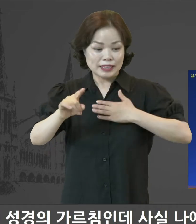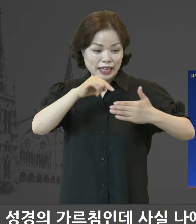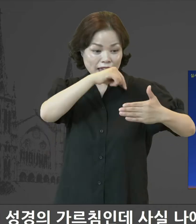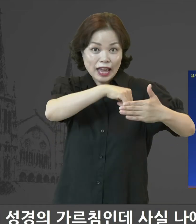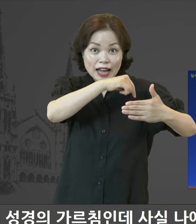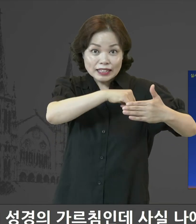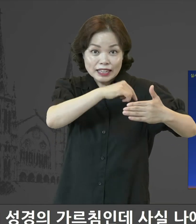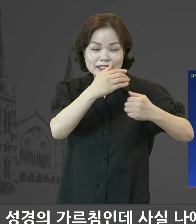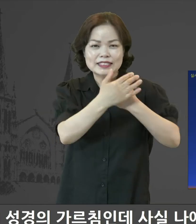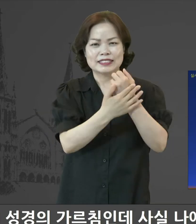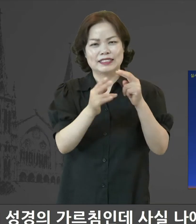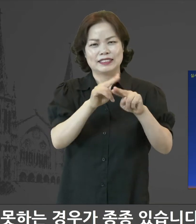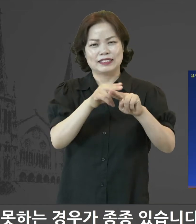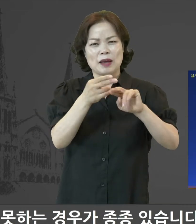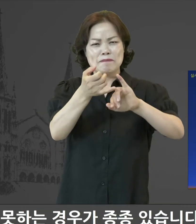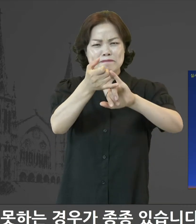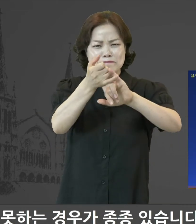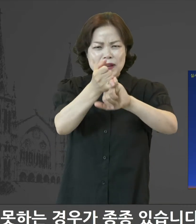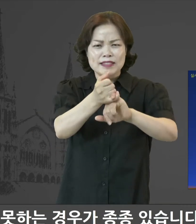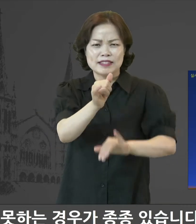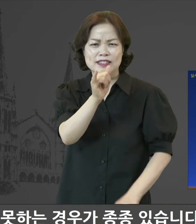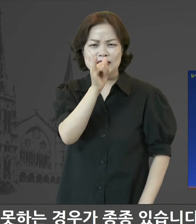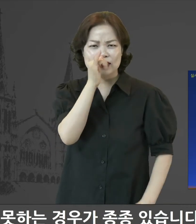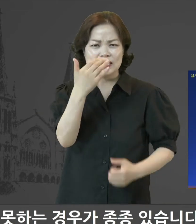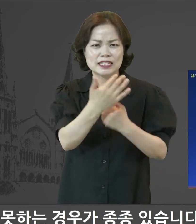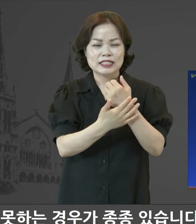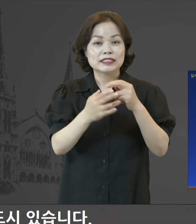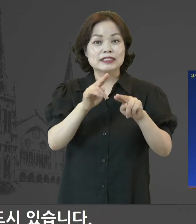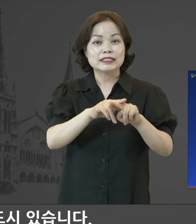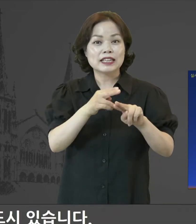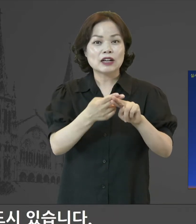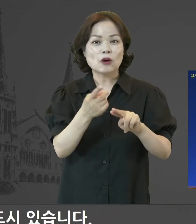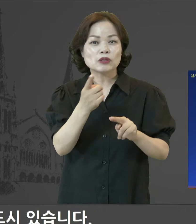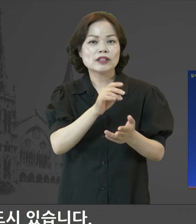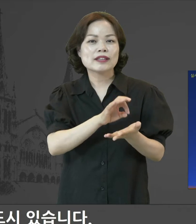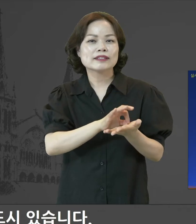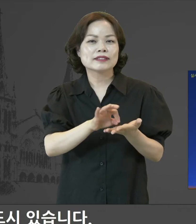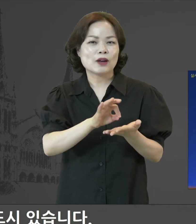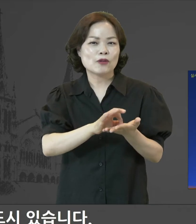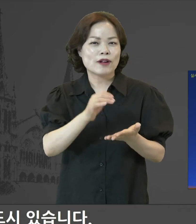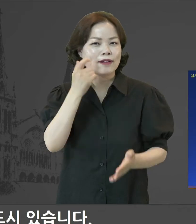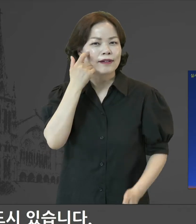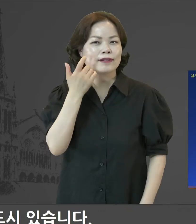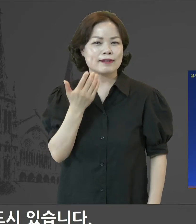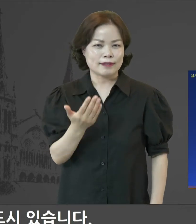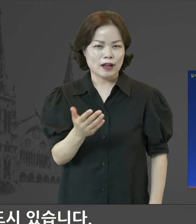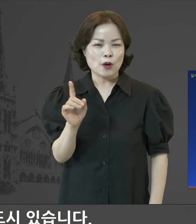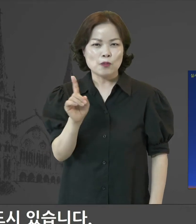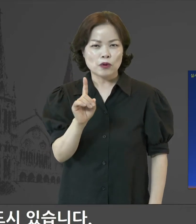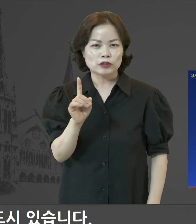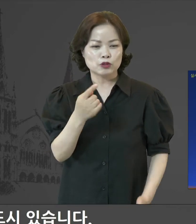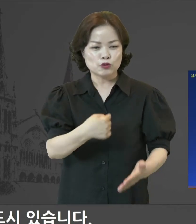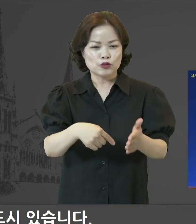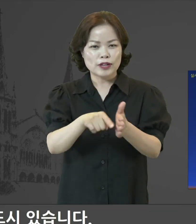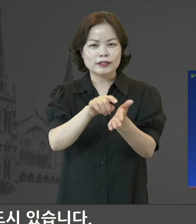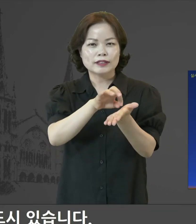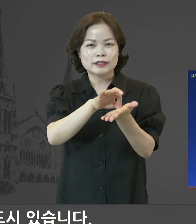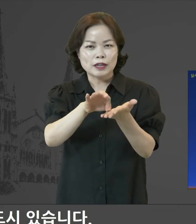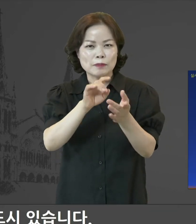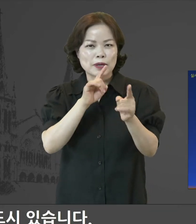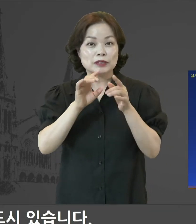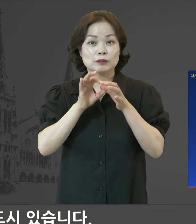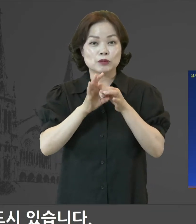있는 은사 반드시 있습니다. 이 은사를 어떻게 사용해야 될지, 무엇을 위해서 써야 될지 말씀을